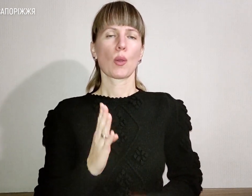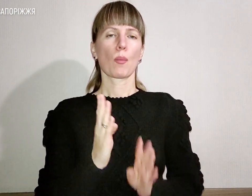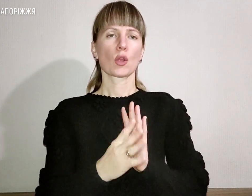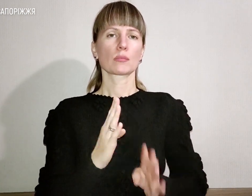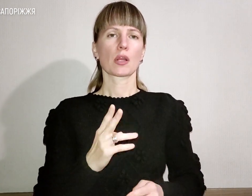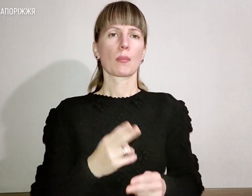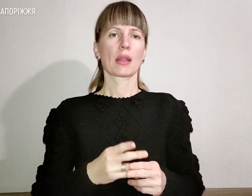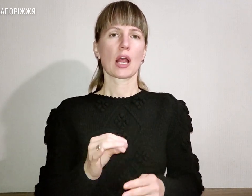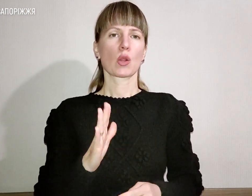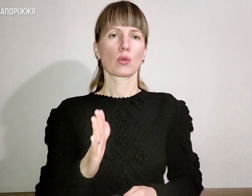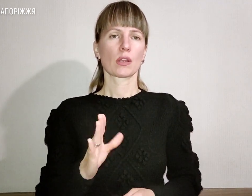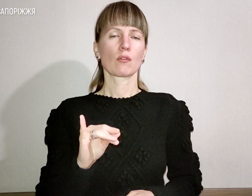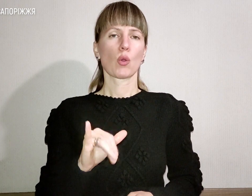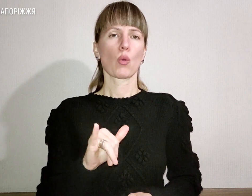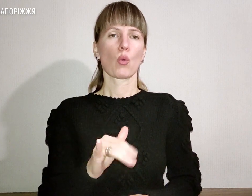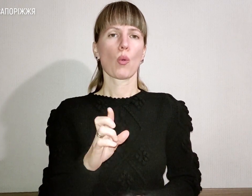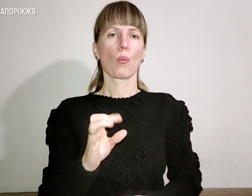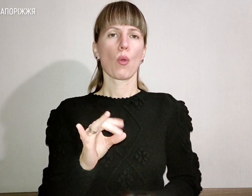Металургів та у Городинському мікрорайоні.